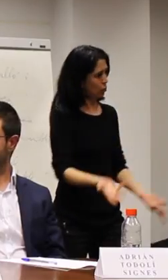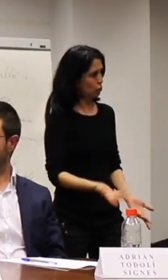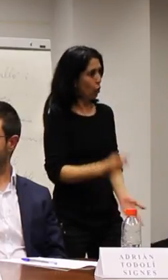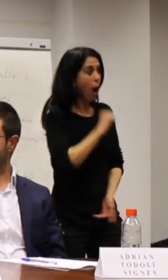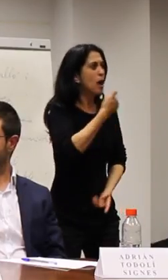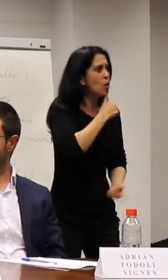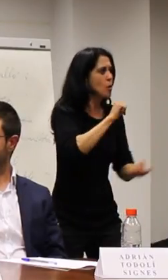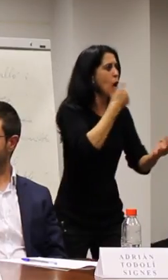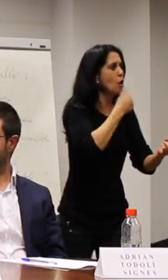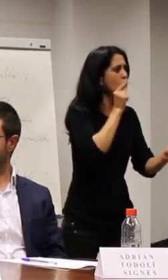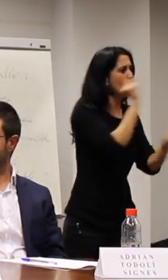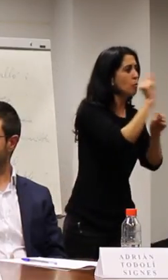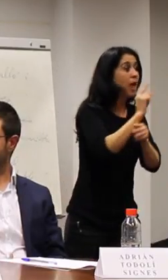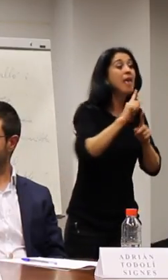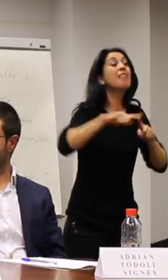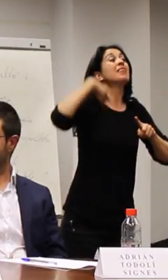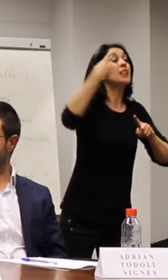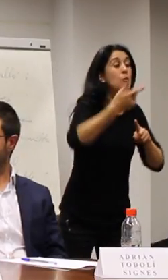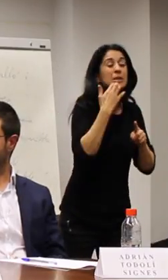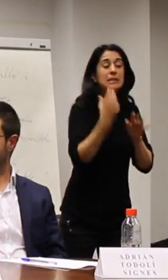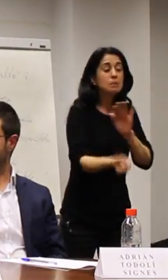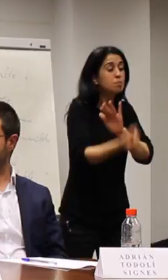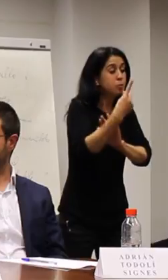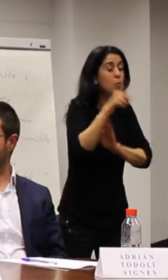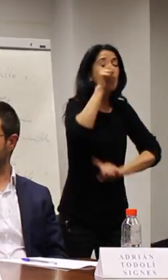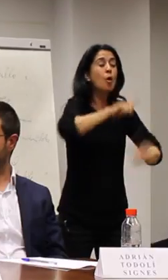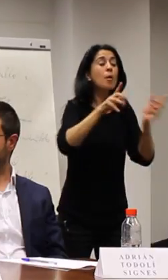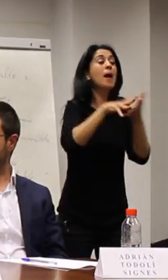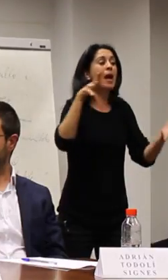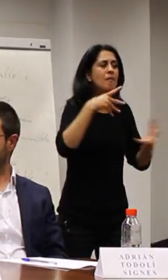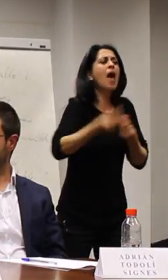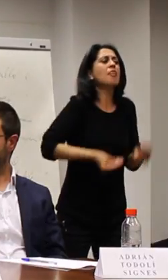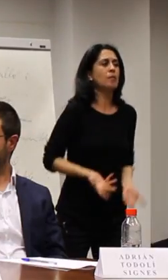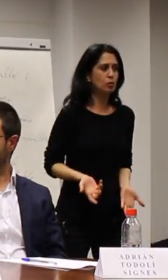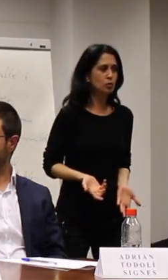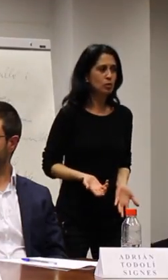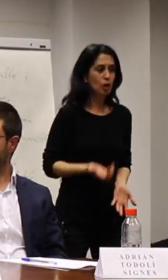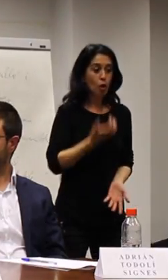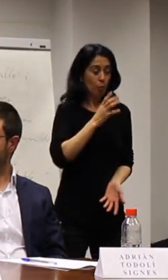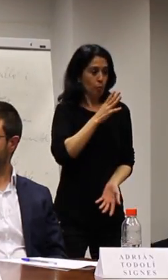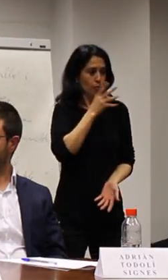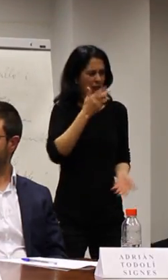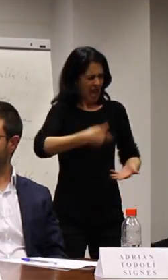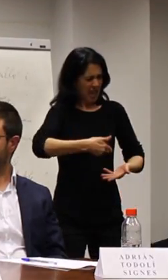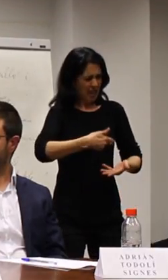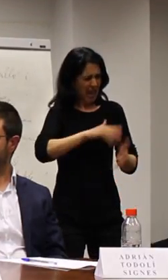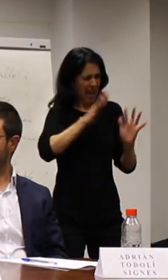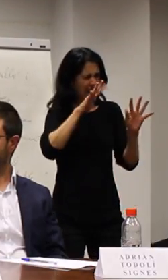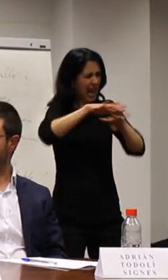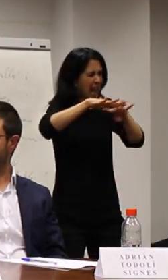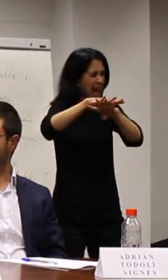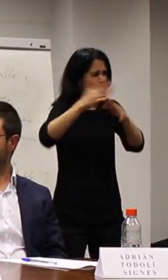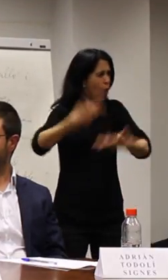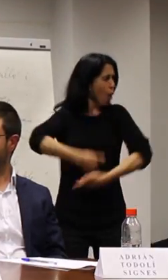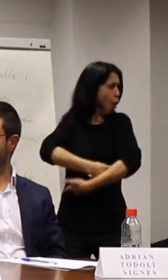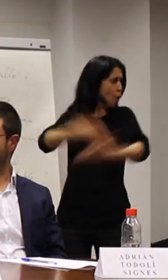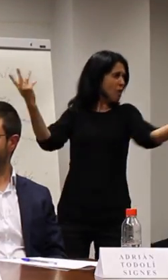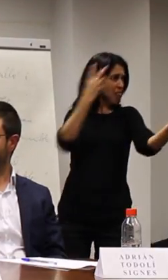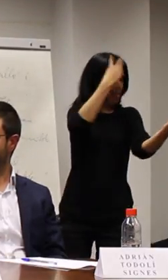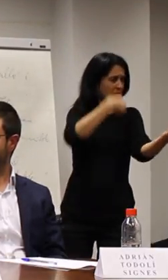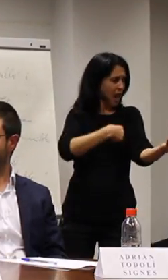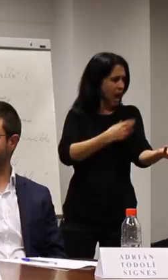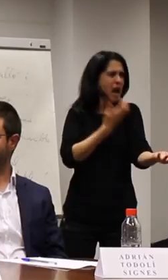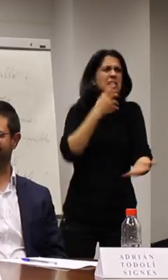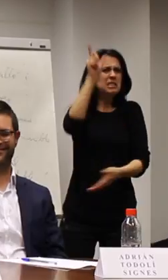ocurrir cosas graves con esto, porque se adhiera mucho eso de la confianza en las redes, yo porque me voy a fiar de alguien que no conozco. Y si me encuentro con